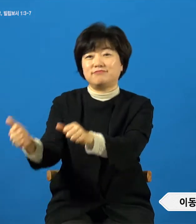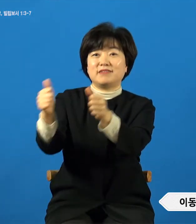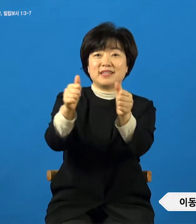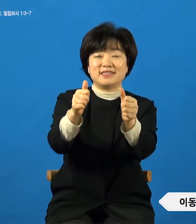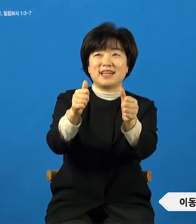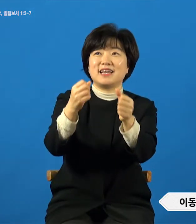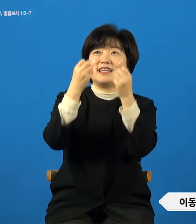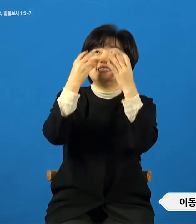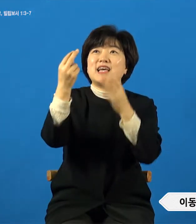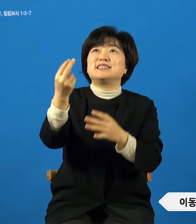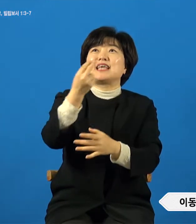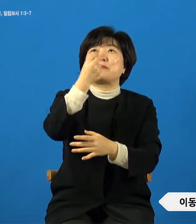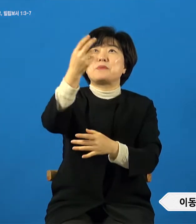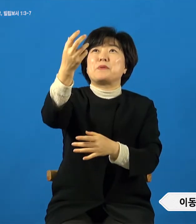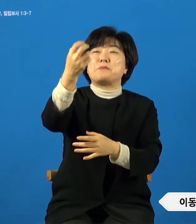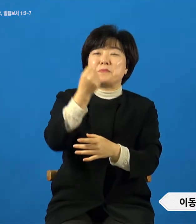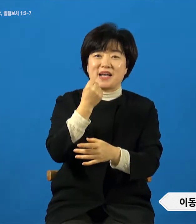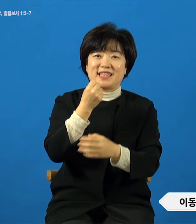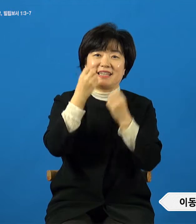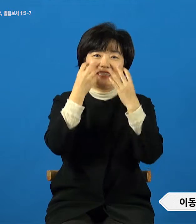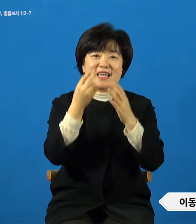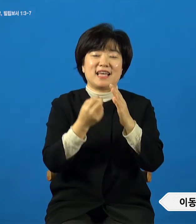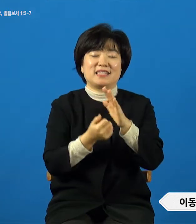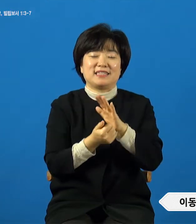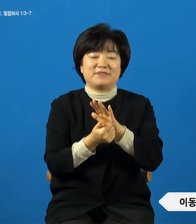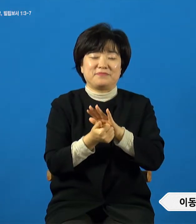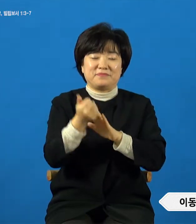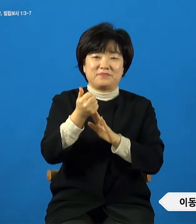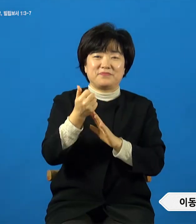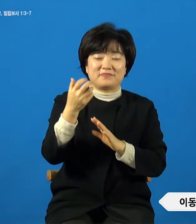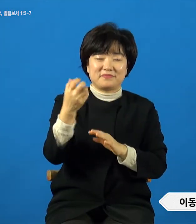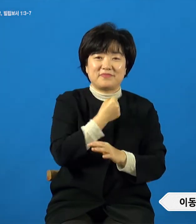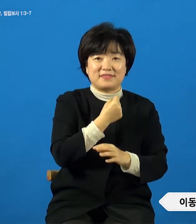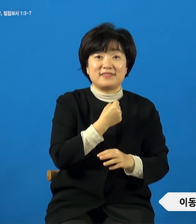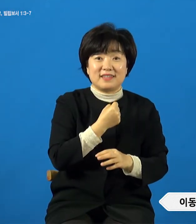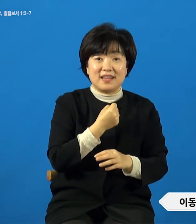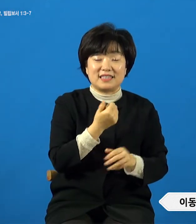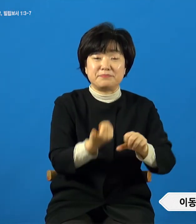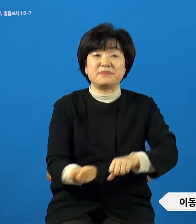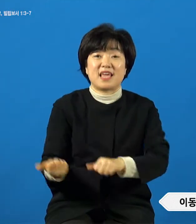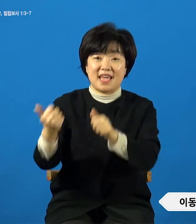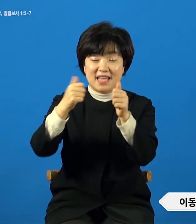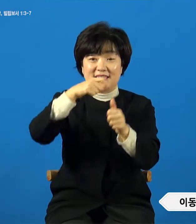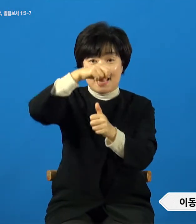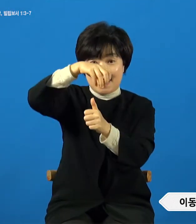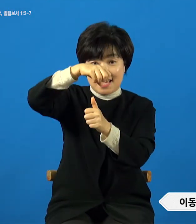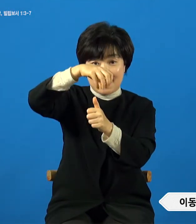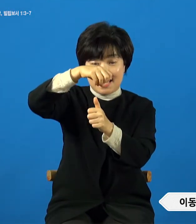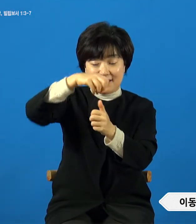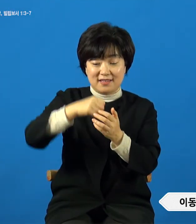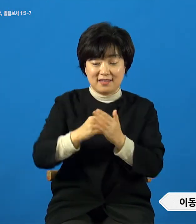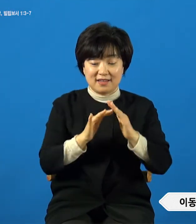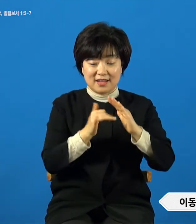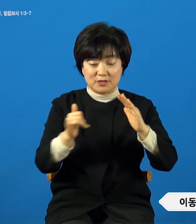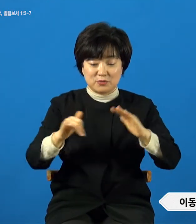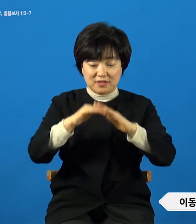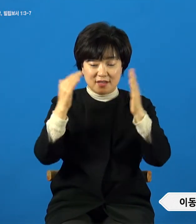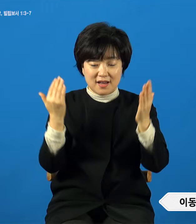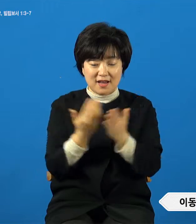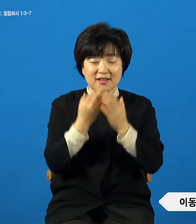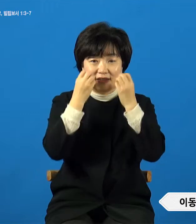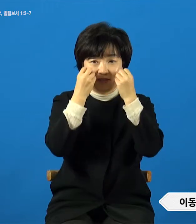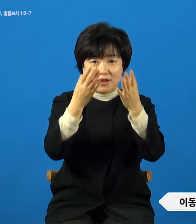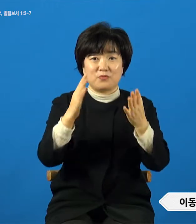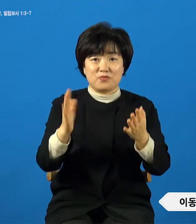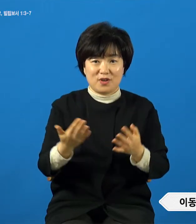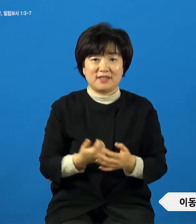그것을 증거하는, 고백하는 상징적인 의식이 바로 침례가 아니겠습니까? 우리 온 가족이 이제 새로워졌습니다.